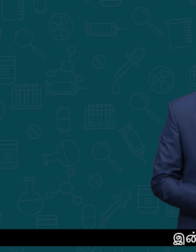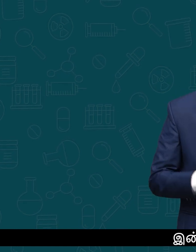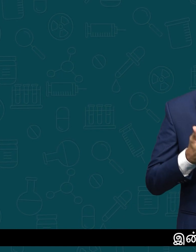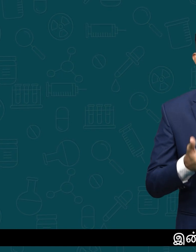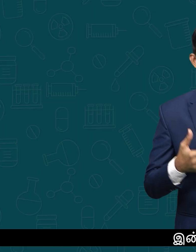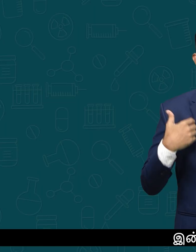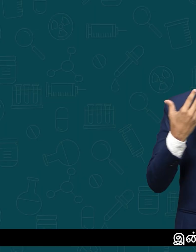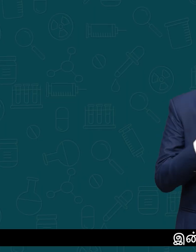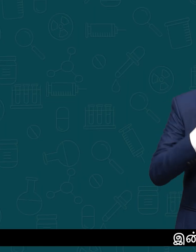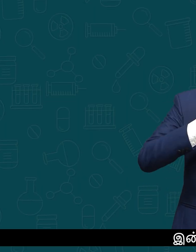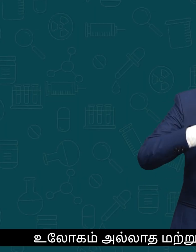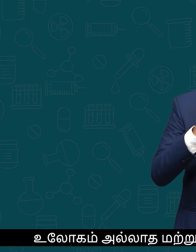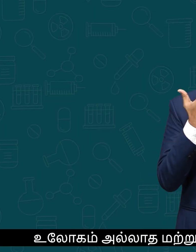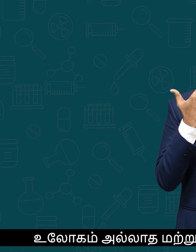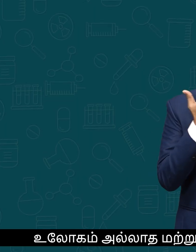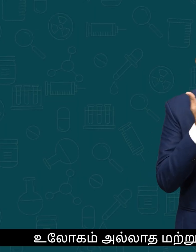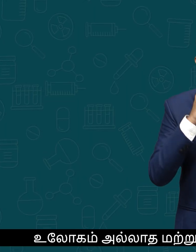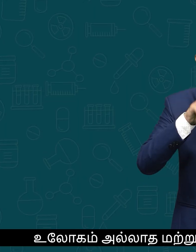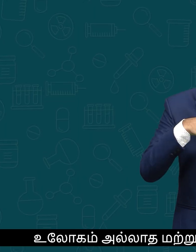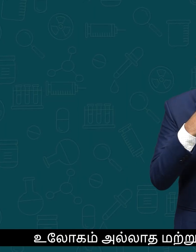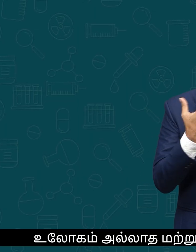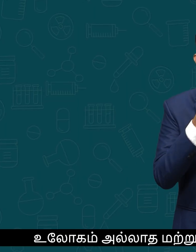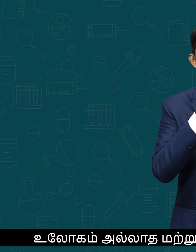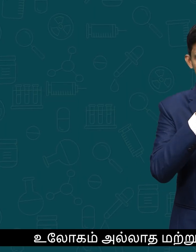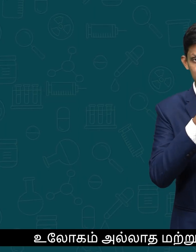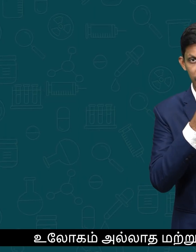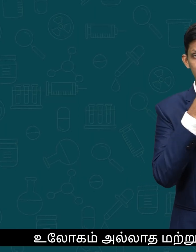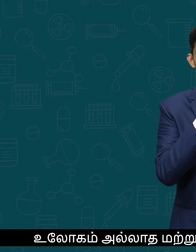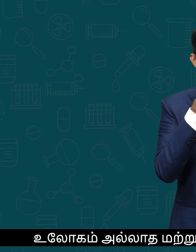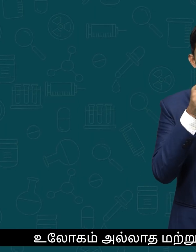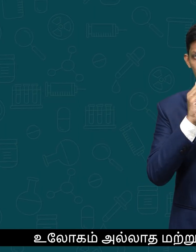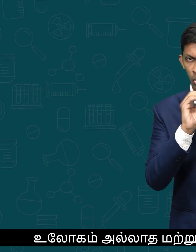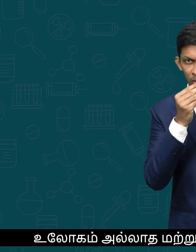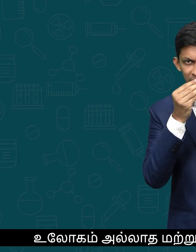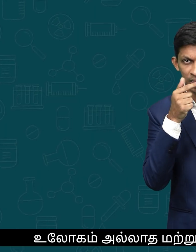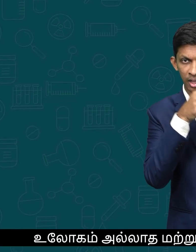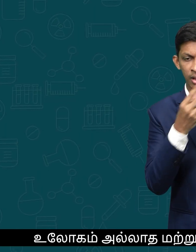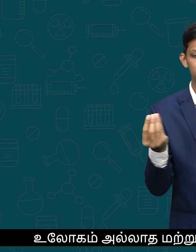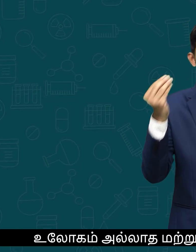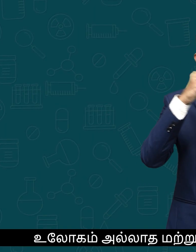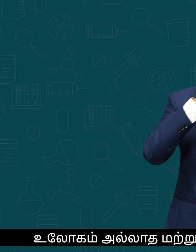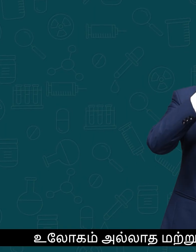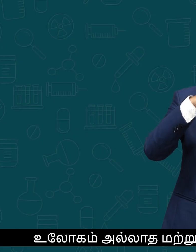இன்று உலோகம், உலோகம் அல்லாத மற்றும் மெட்டலாய்டு பற்றி கற்றுக்கொள்வோம்.